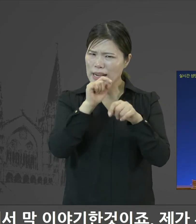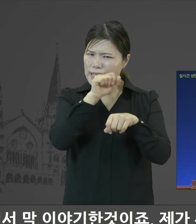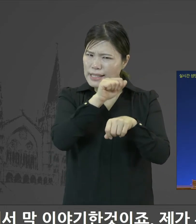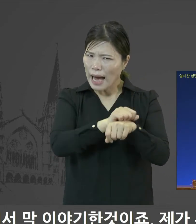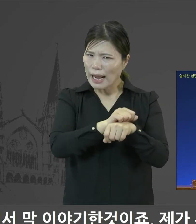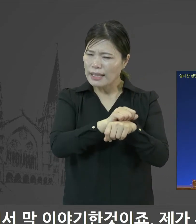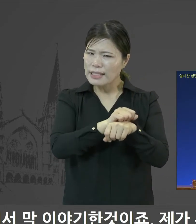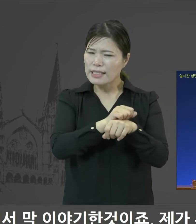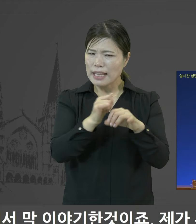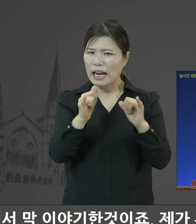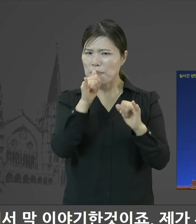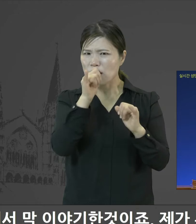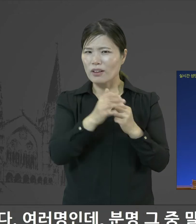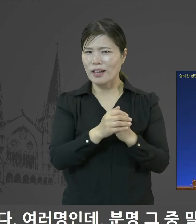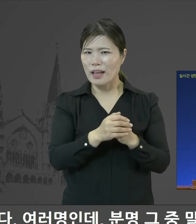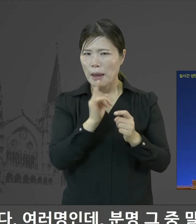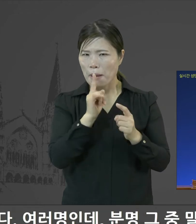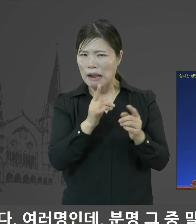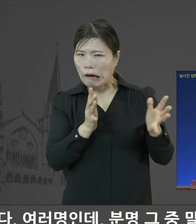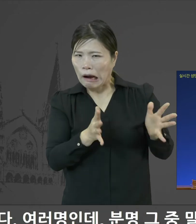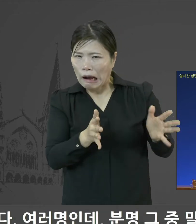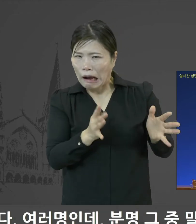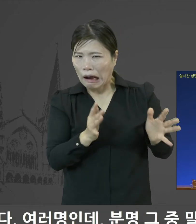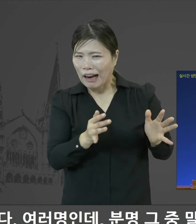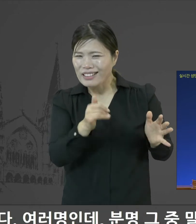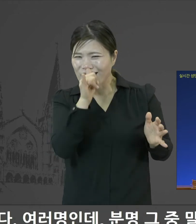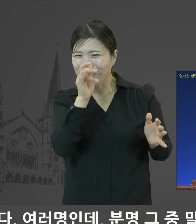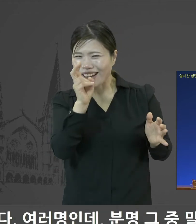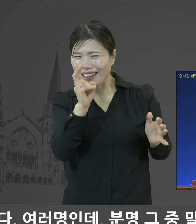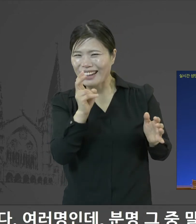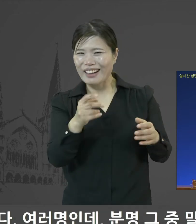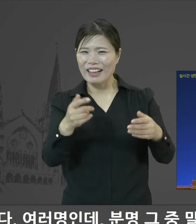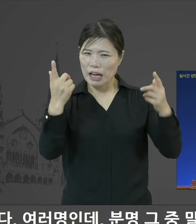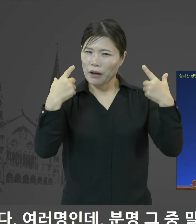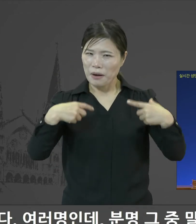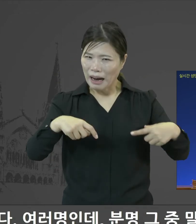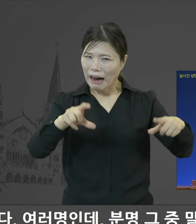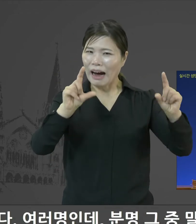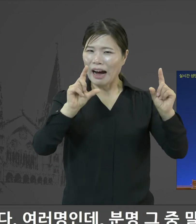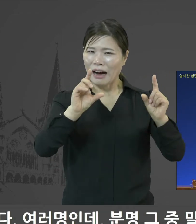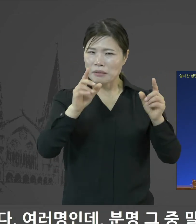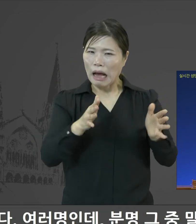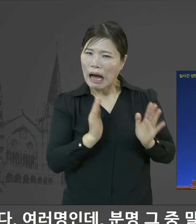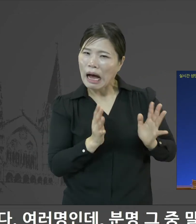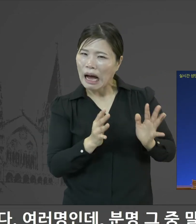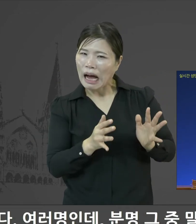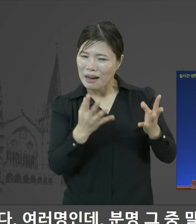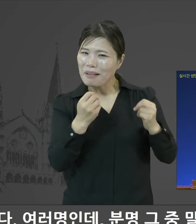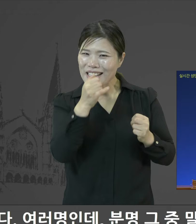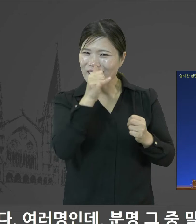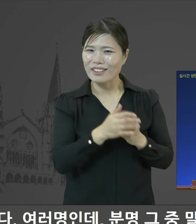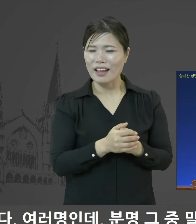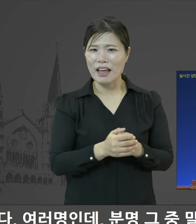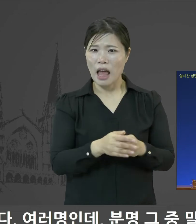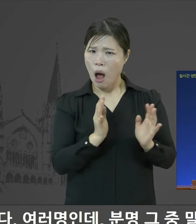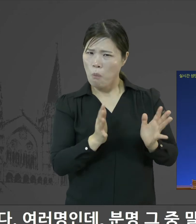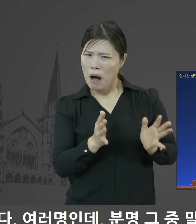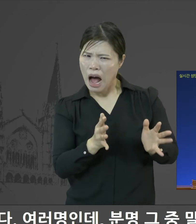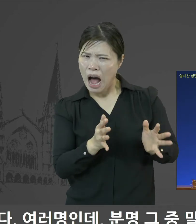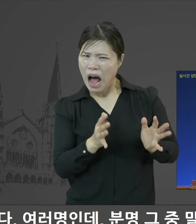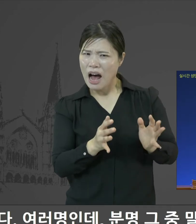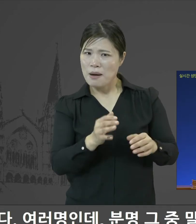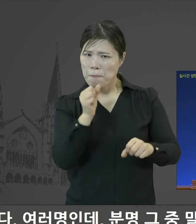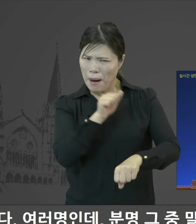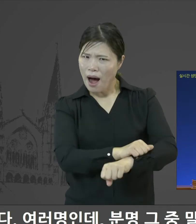지키다 보면 가만히 있겠습니까? 수다 떨었겠죠. 수다 떨다 보면 왕수다가 있기 마련입니다. 그래서 아마 왕수다는 말을